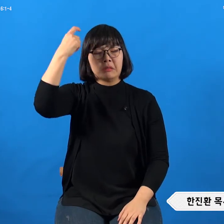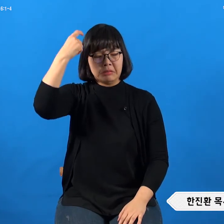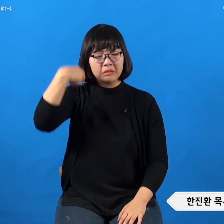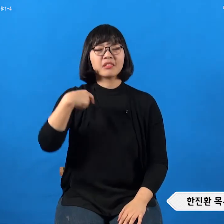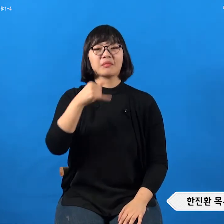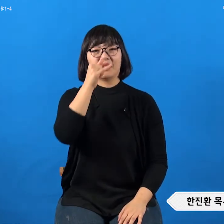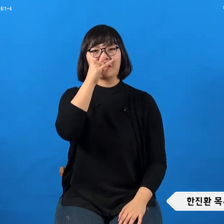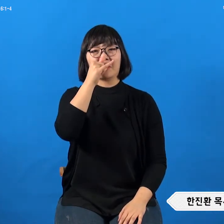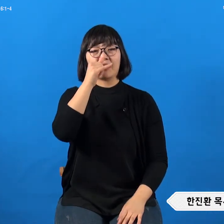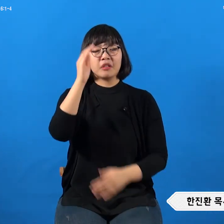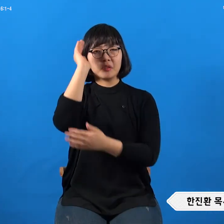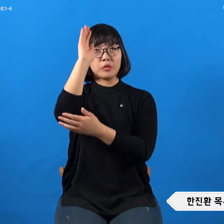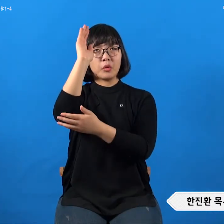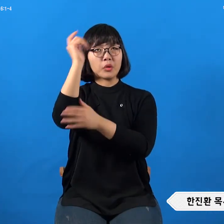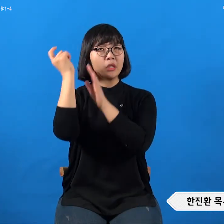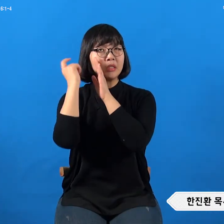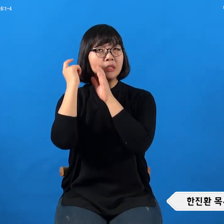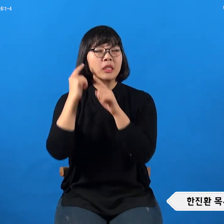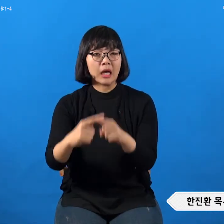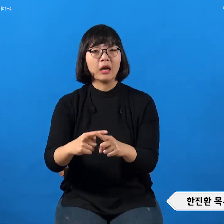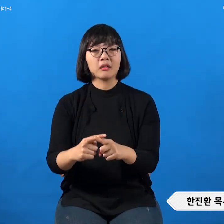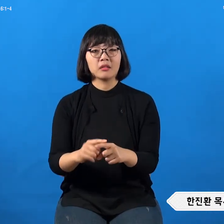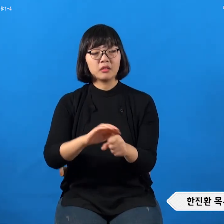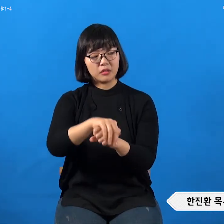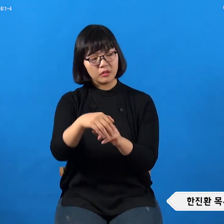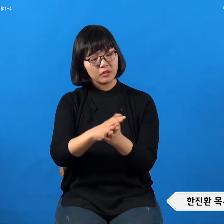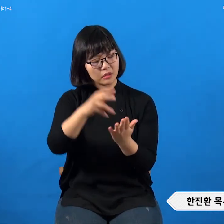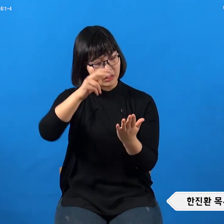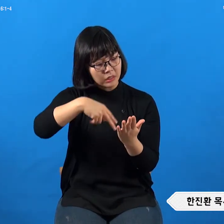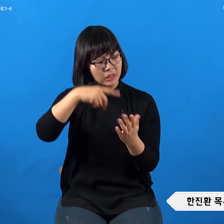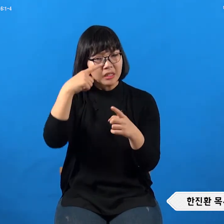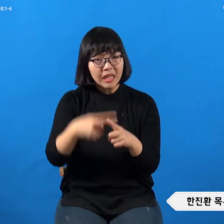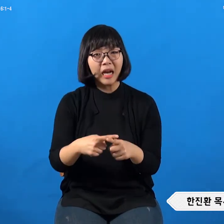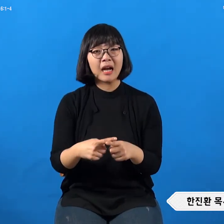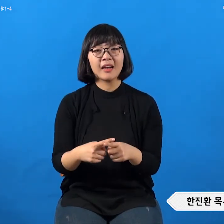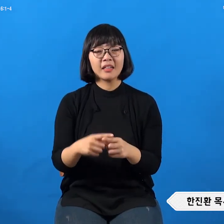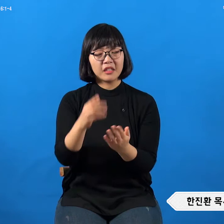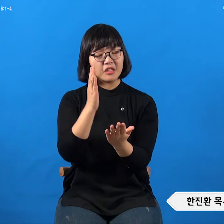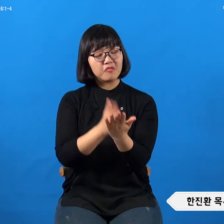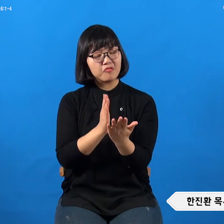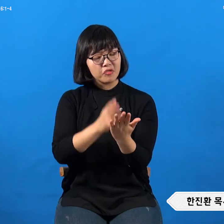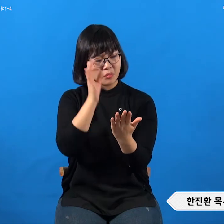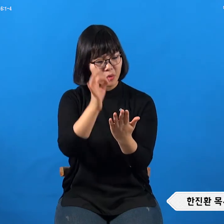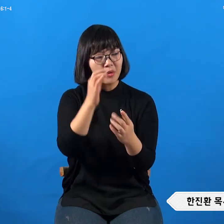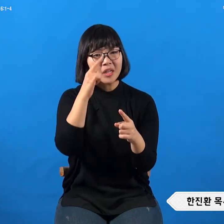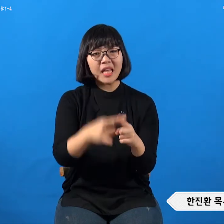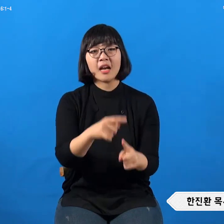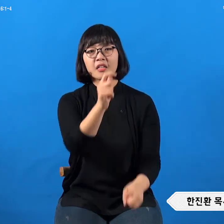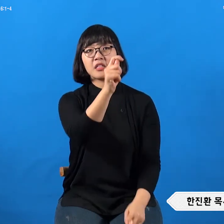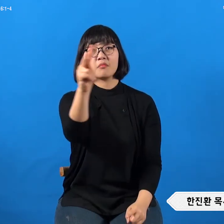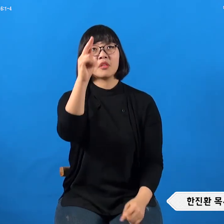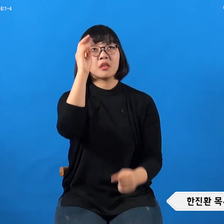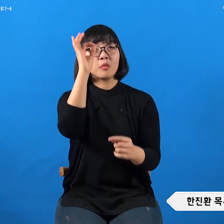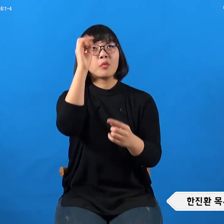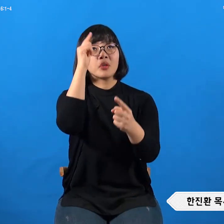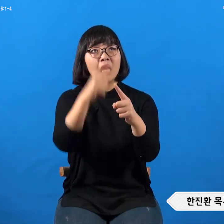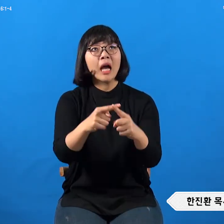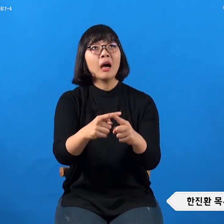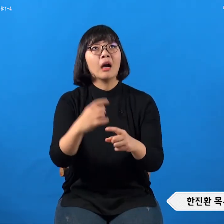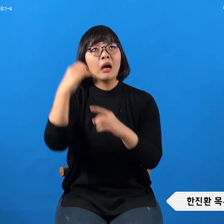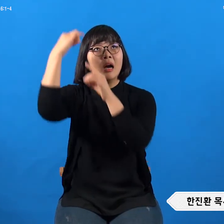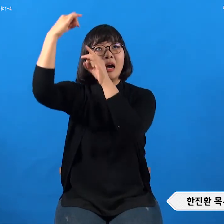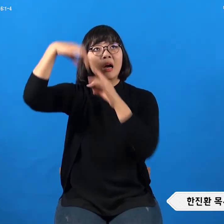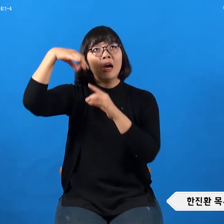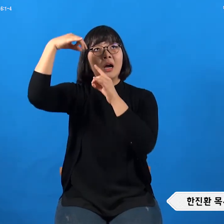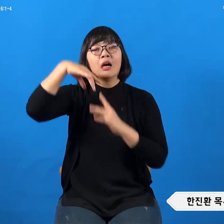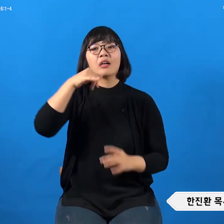성령이 보여주실 때가 있고, 신문을 읽다가도 마음이 짠해지면서 성령님이 보여주실 때가 있습니다.